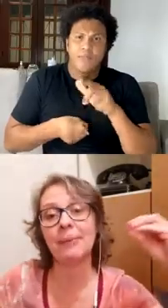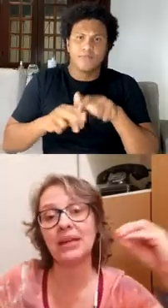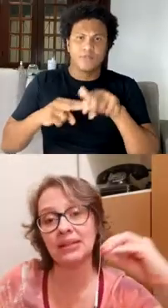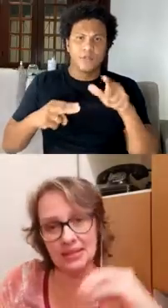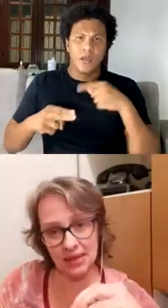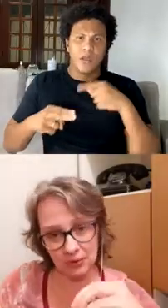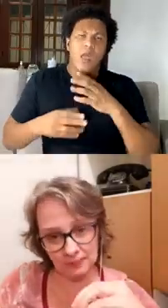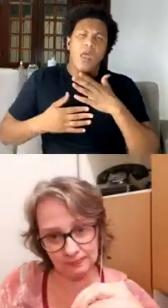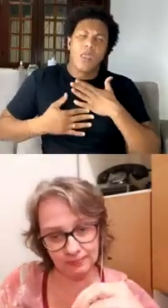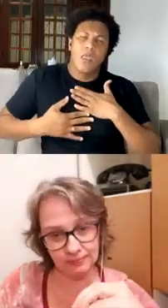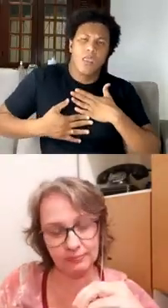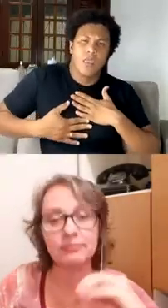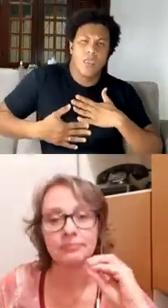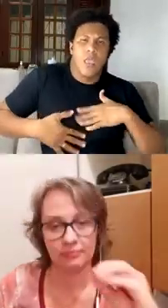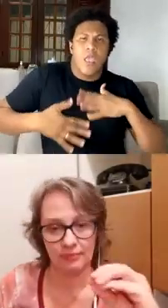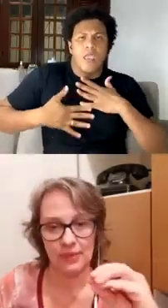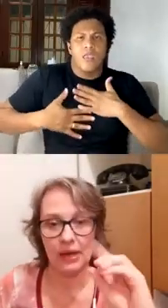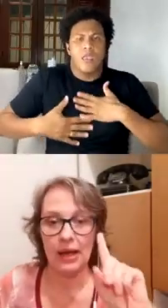para a penetração.